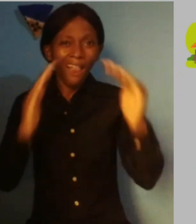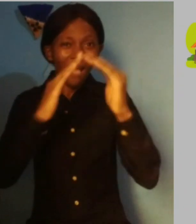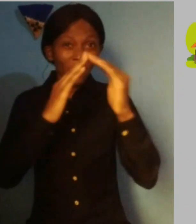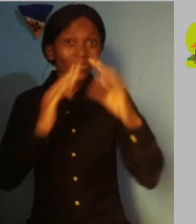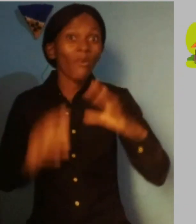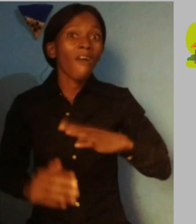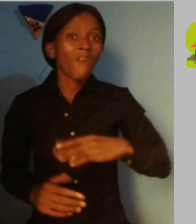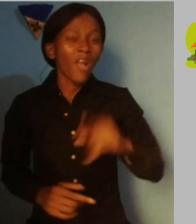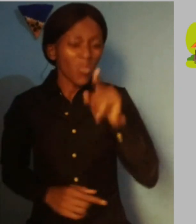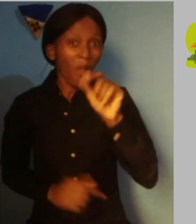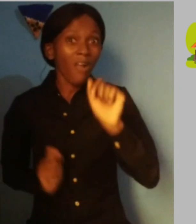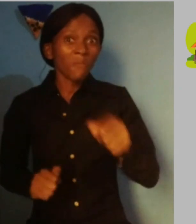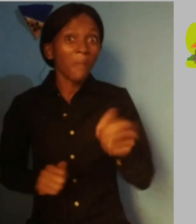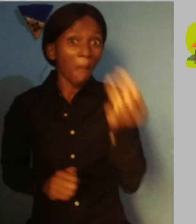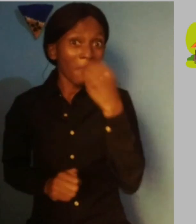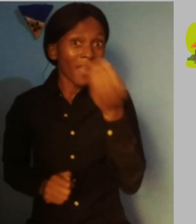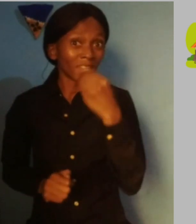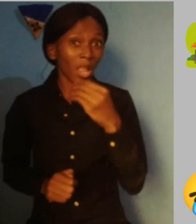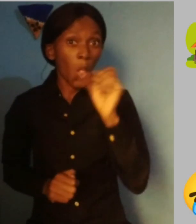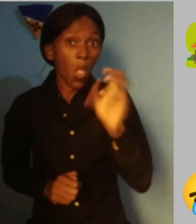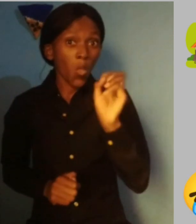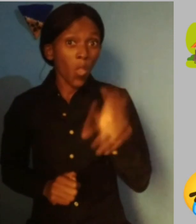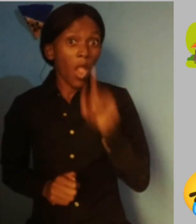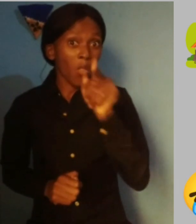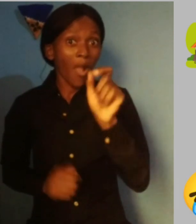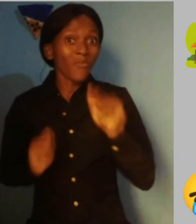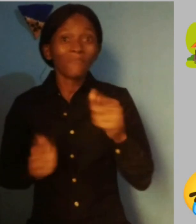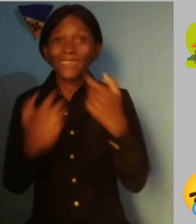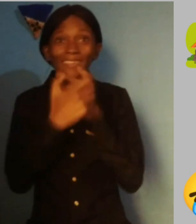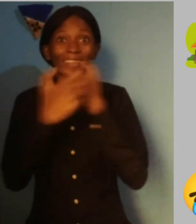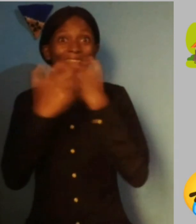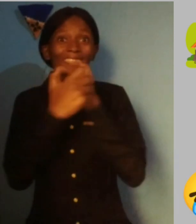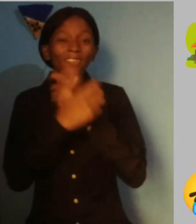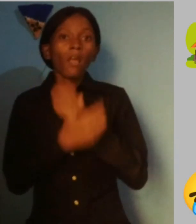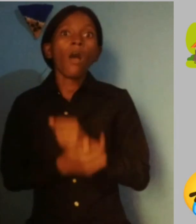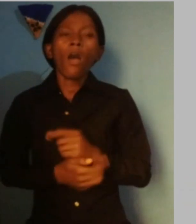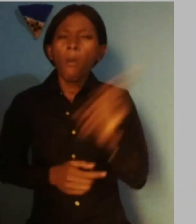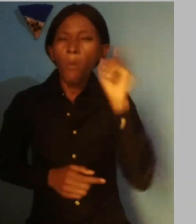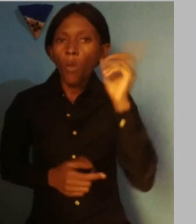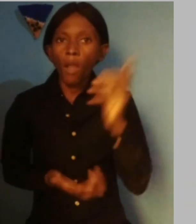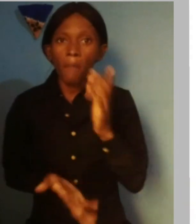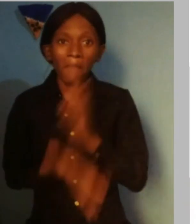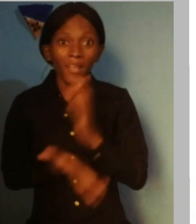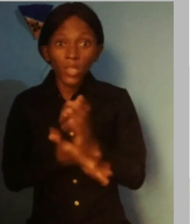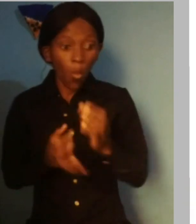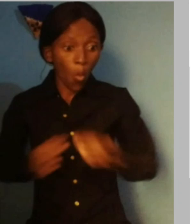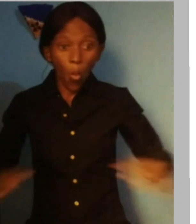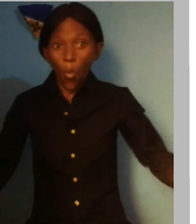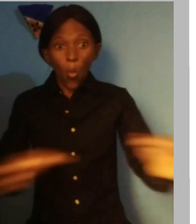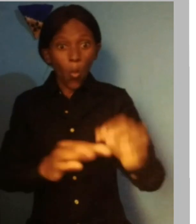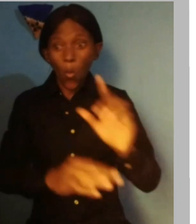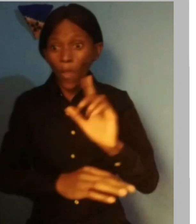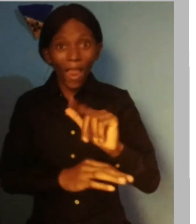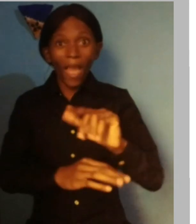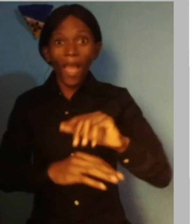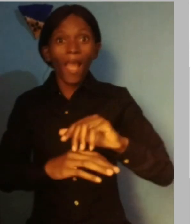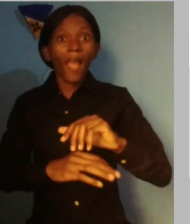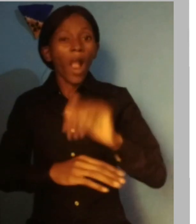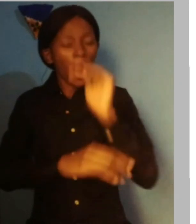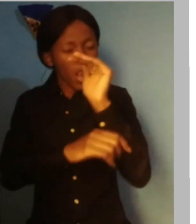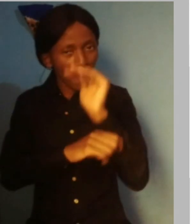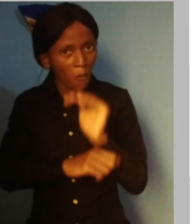Mais toi, tu as une maison, tu peux manger, tu peux rire. Tout cela parce qu'il y a cette grande famille